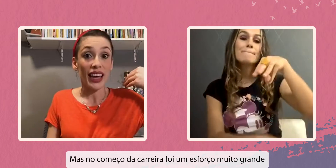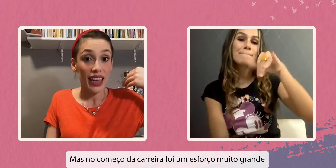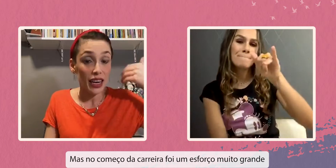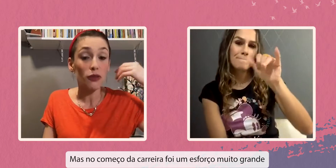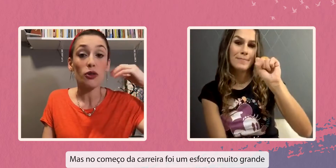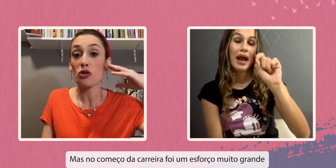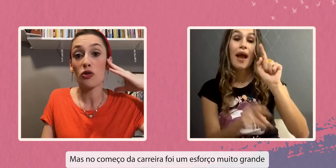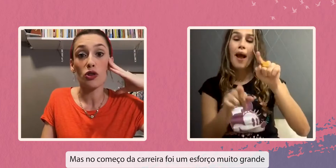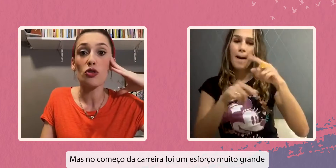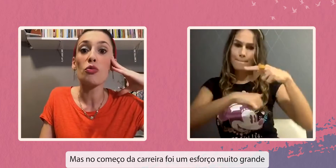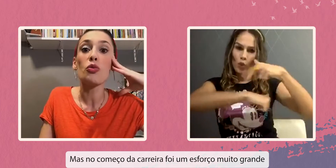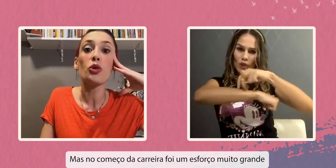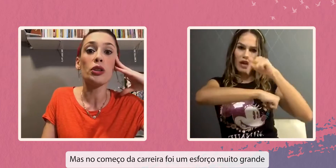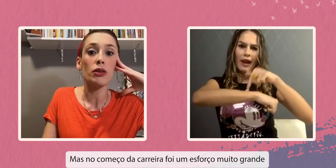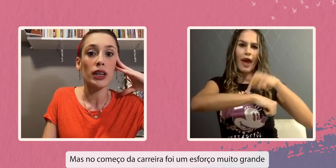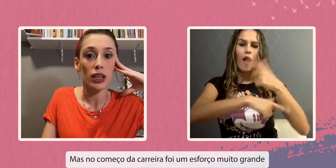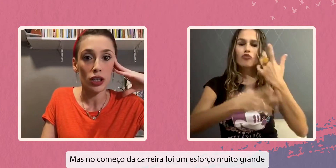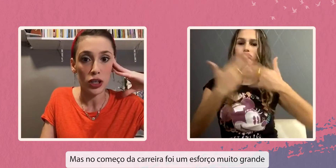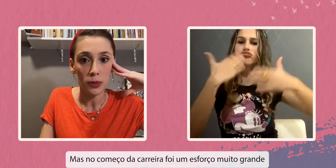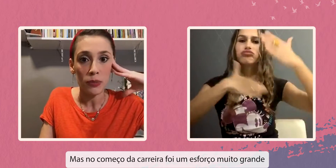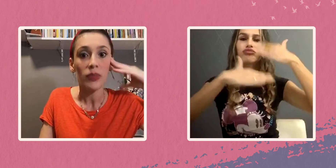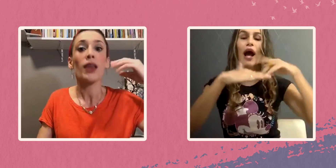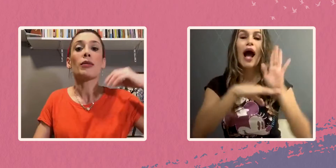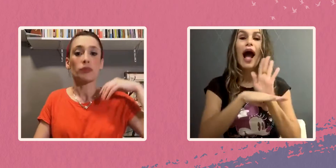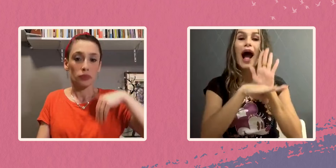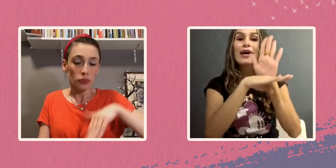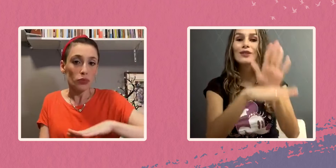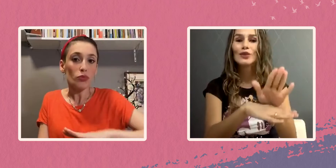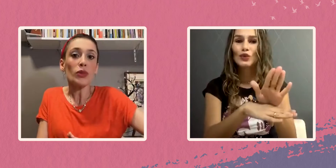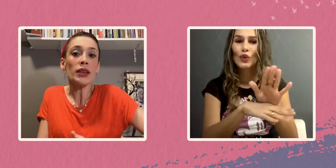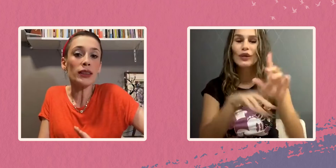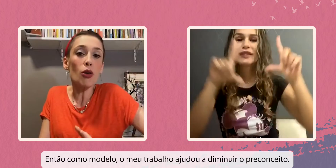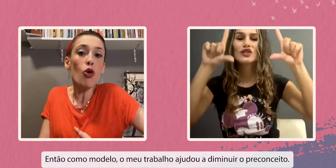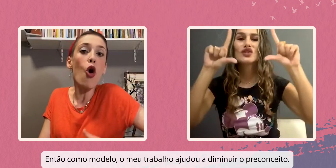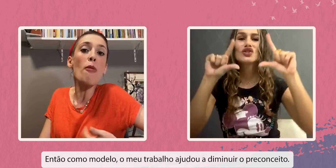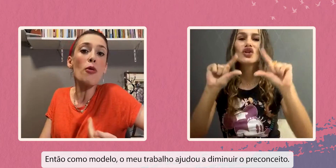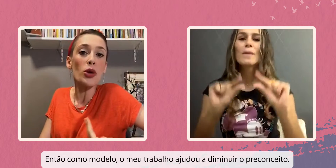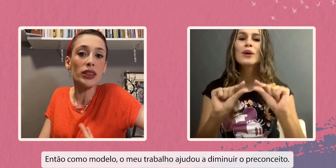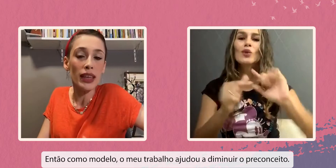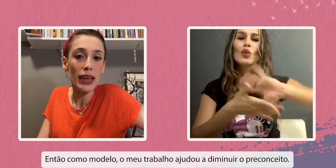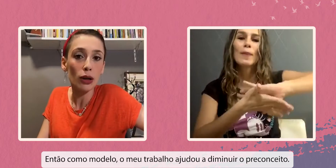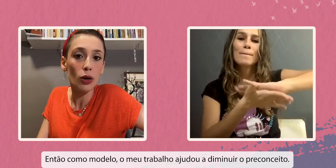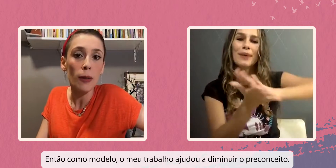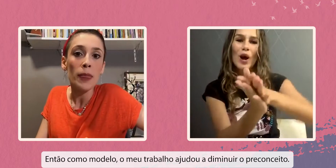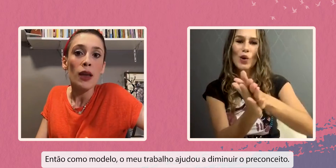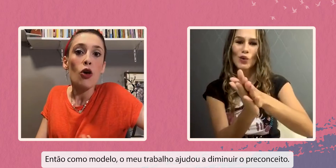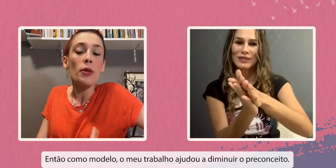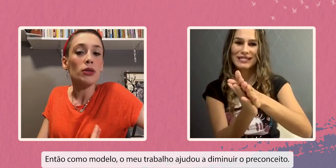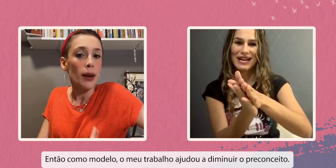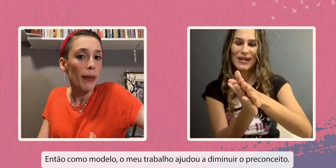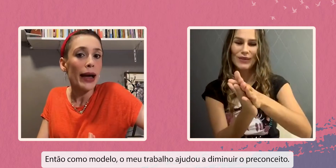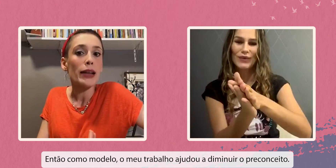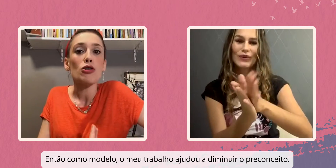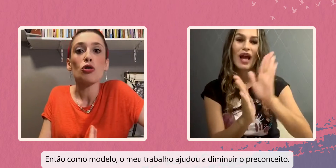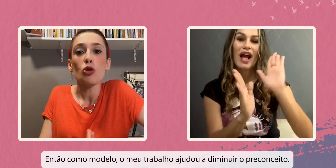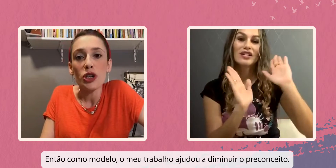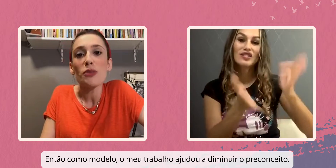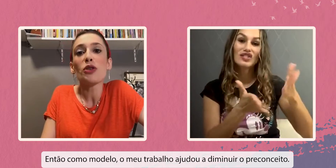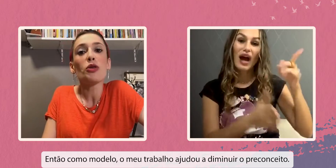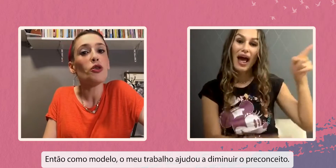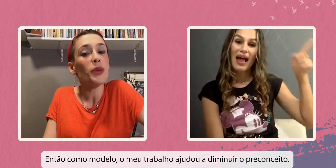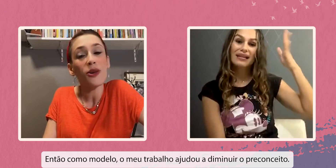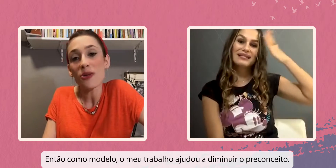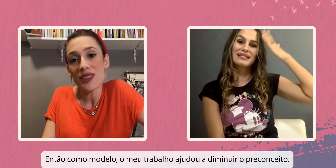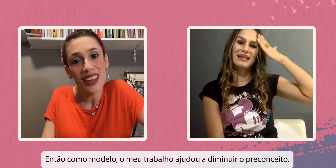começo da carreira foi um esforço muito grande. Então, como modelo, o meu trabalho ajudou